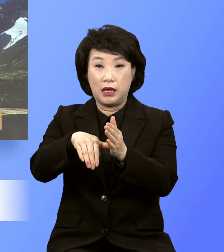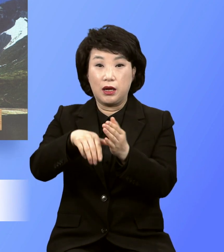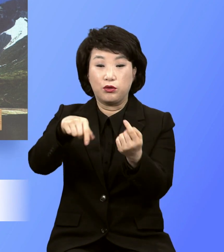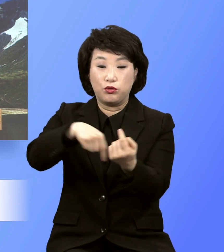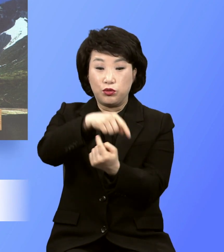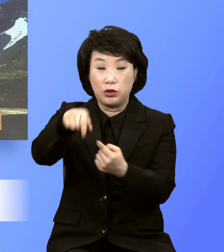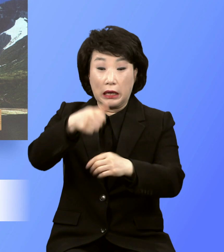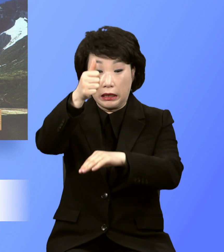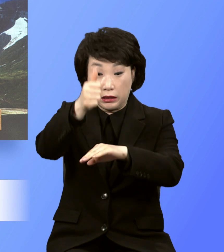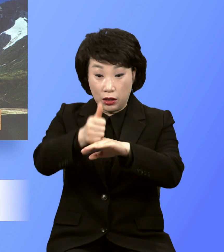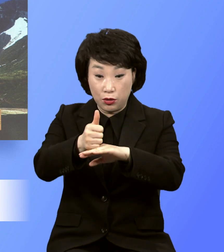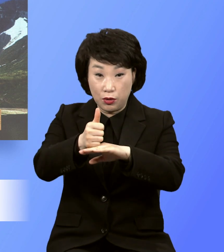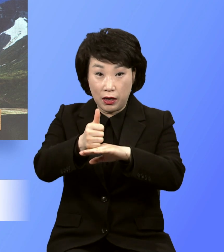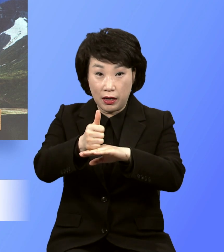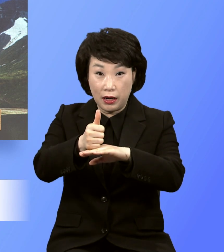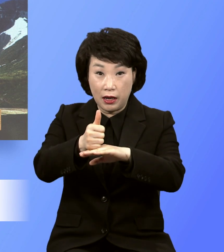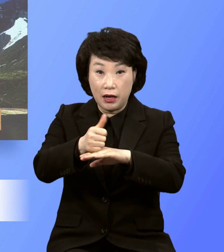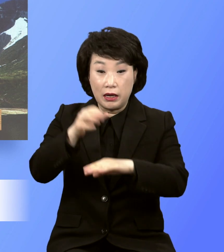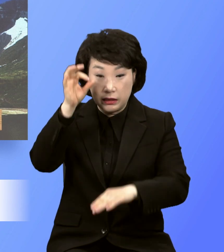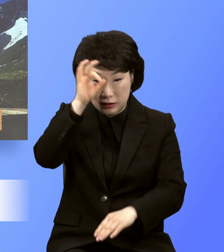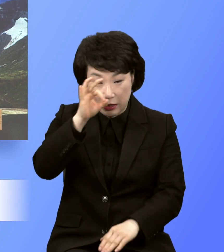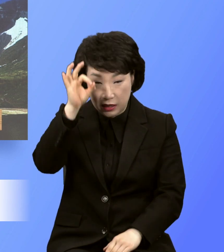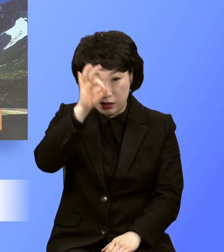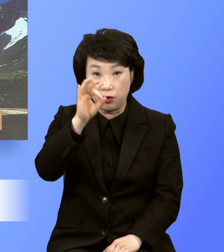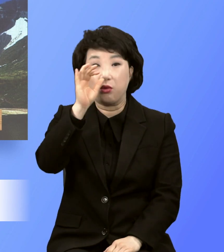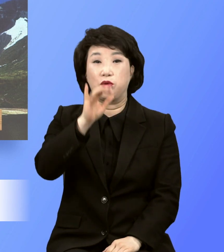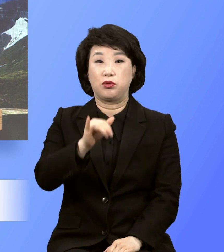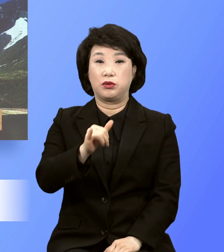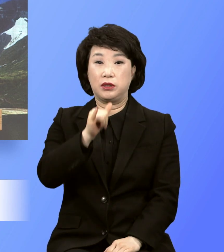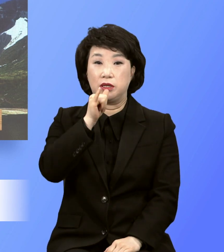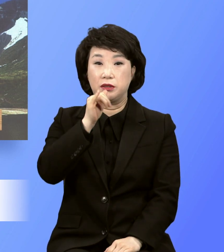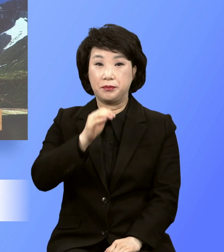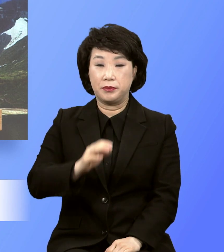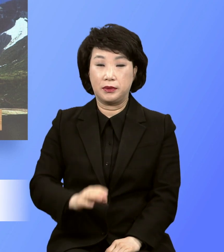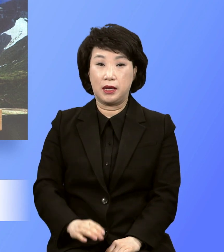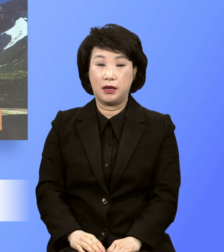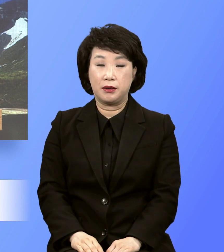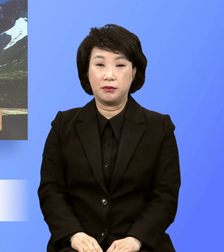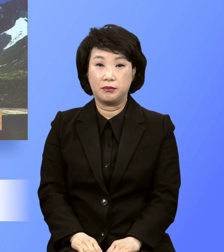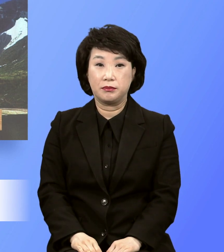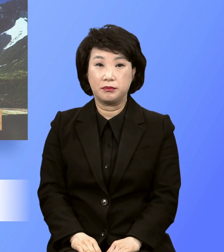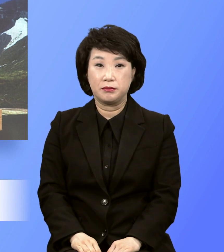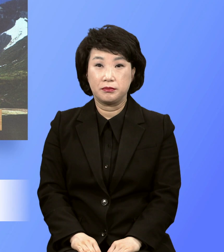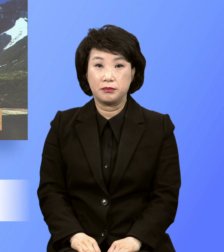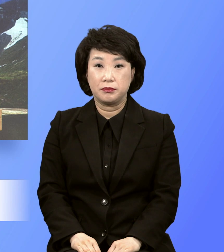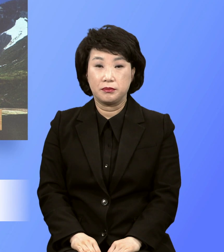경영의 결과를 얻고자 하시는 분이십니다.